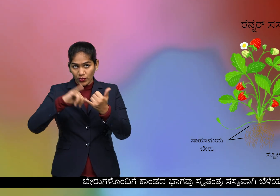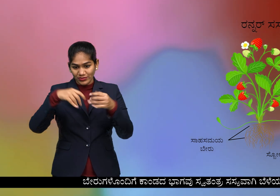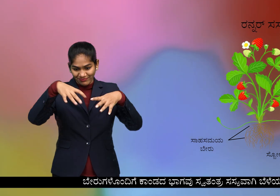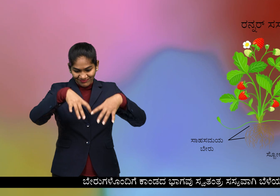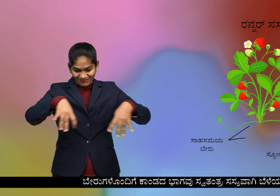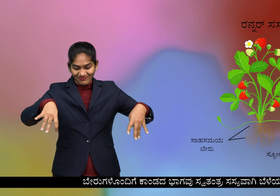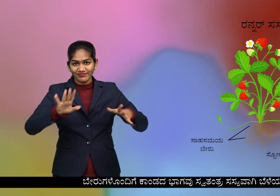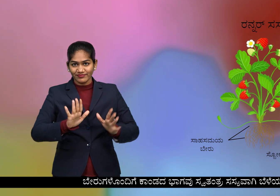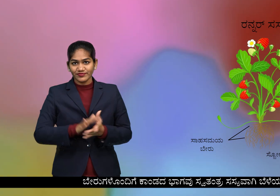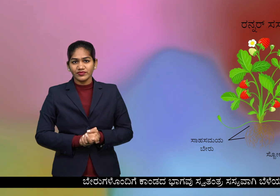ಬೆಳೆಯುತ್ತದೆ.